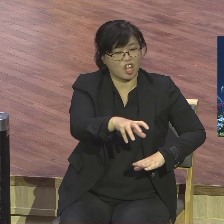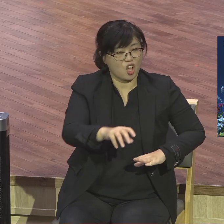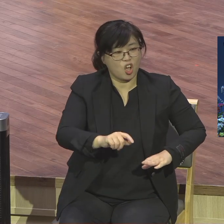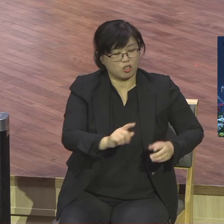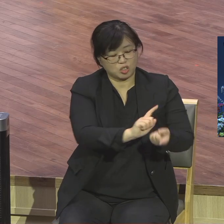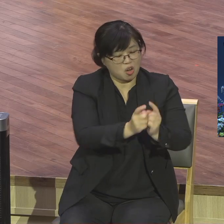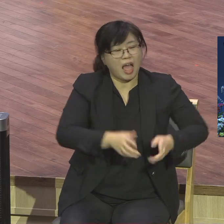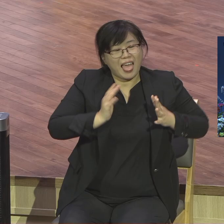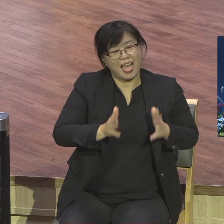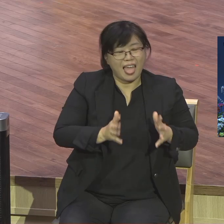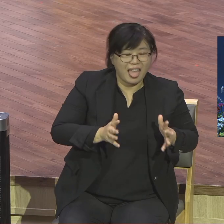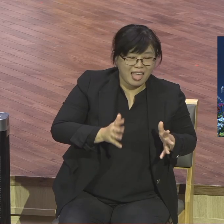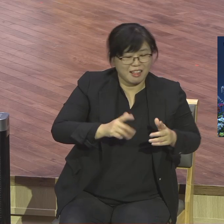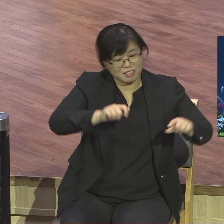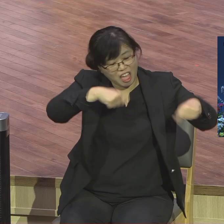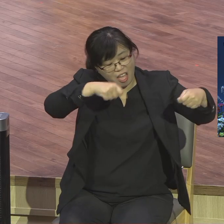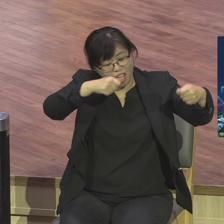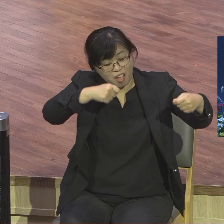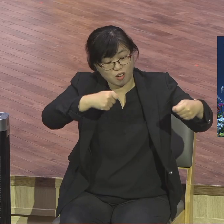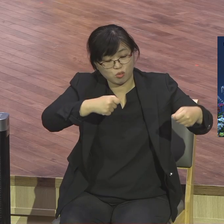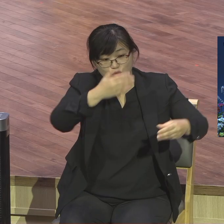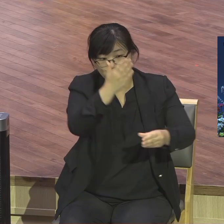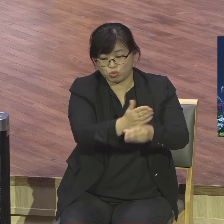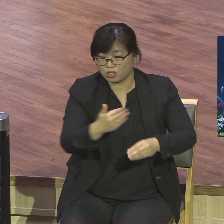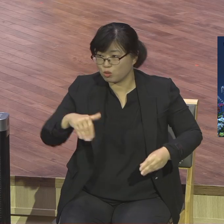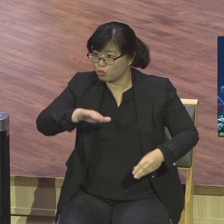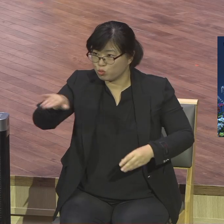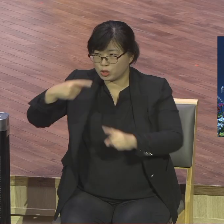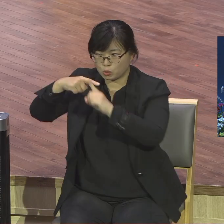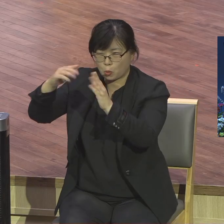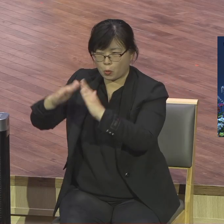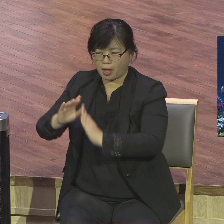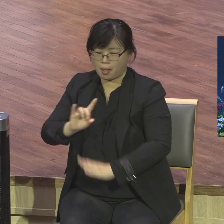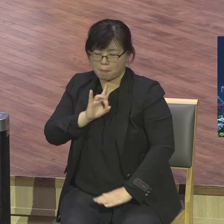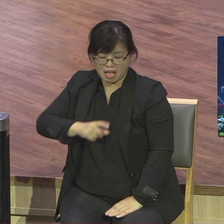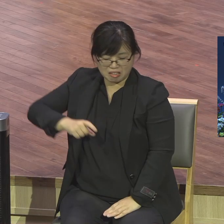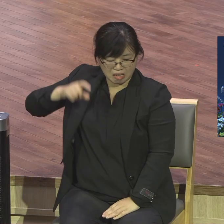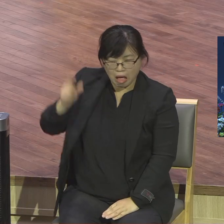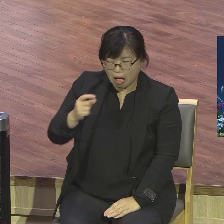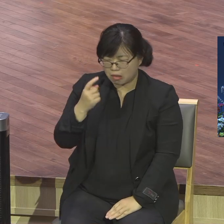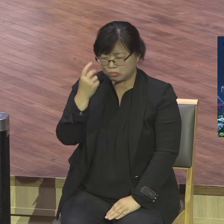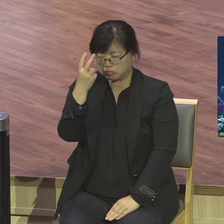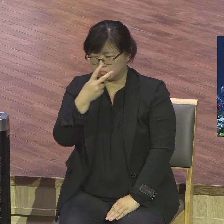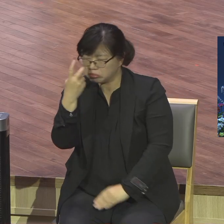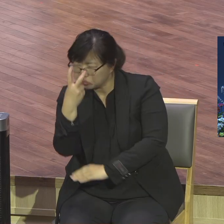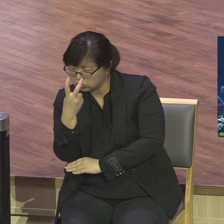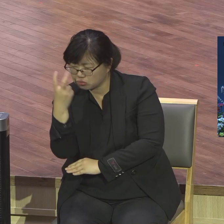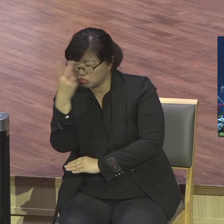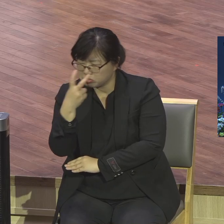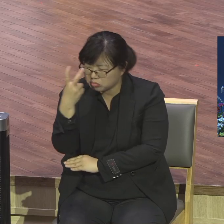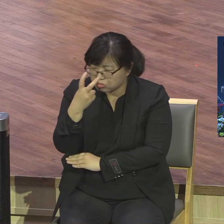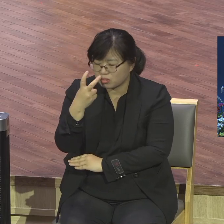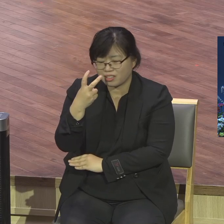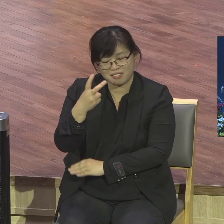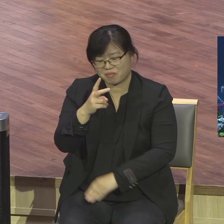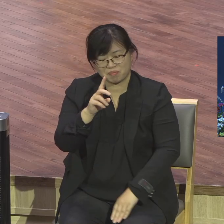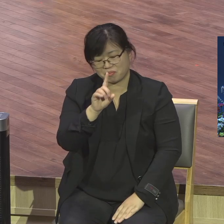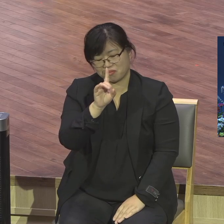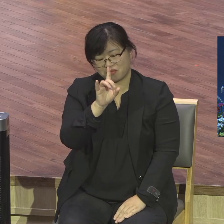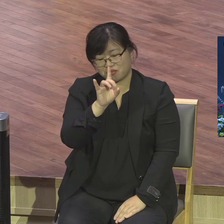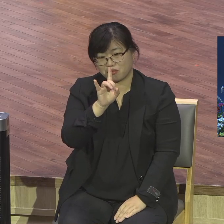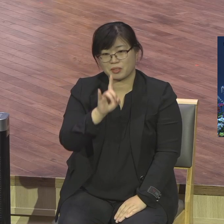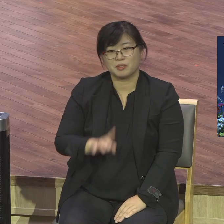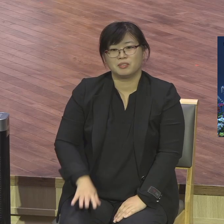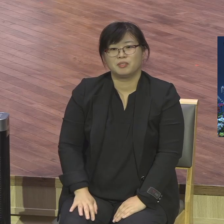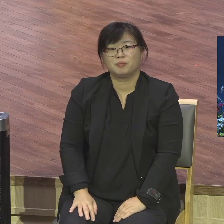어려울수록 기본에 미쳐라는 책이 있습니다 어려울수록 기본에 미쳐라 진정한